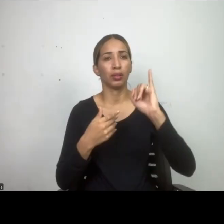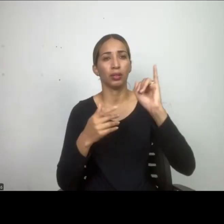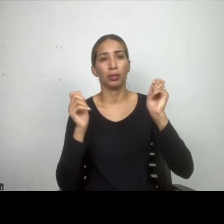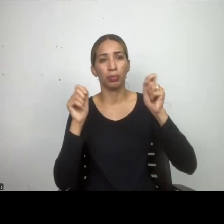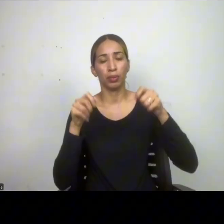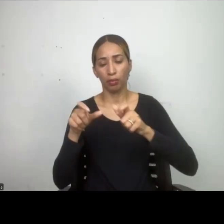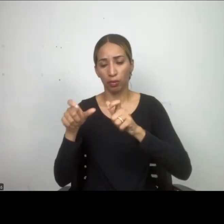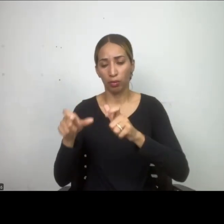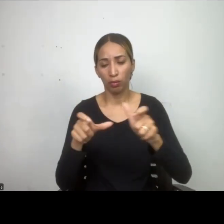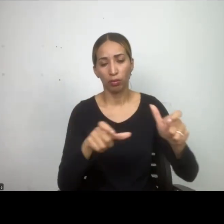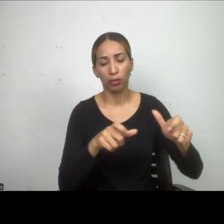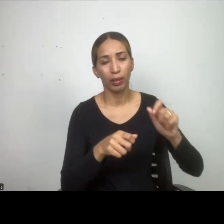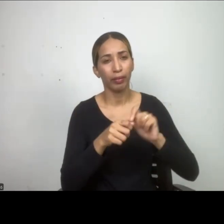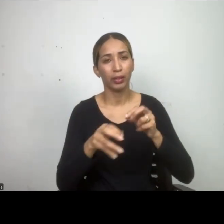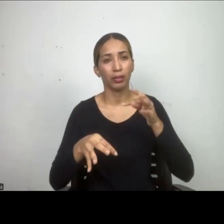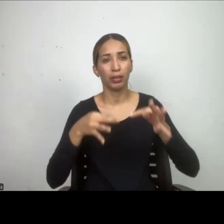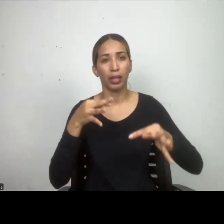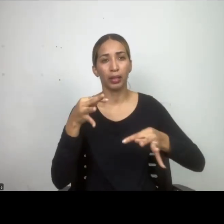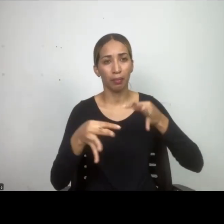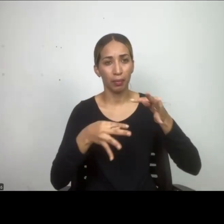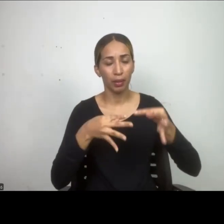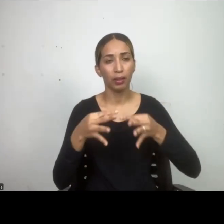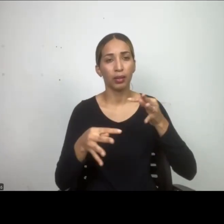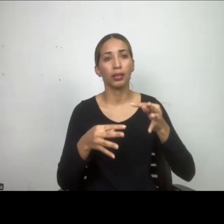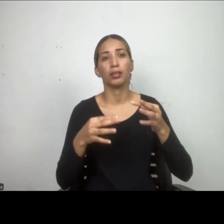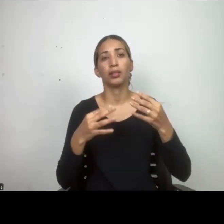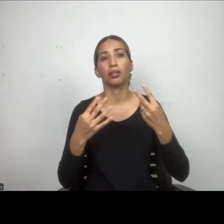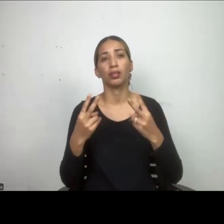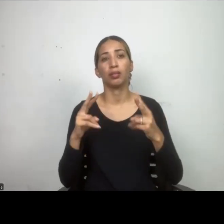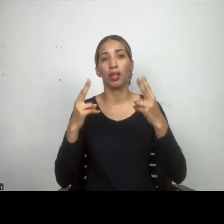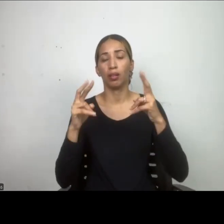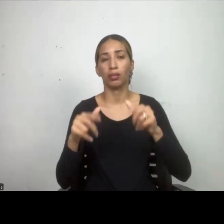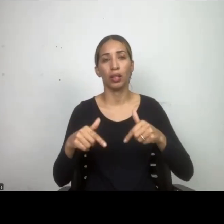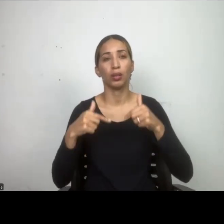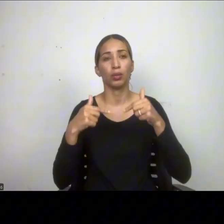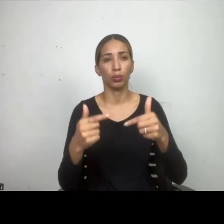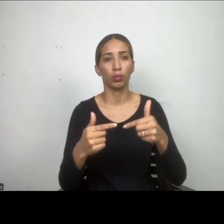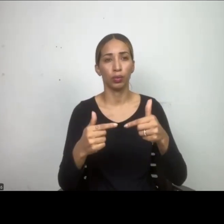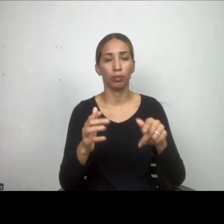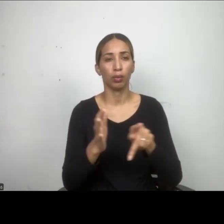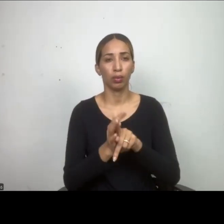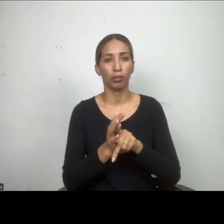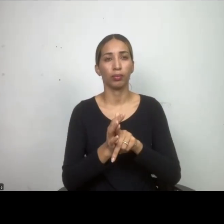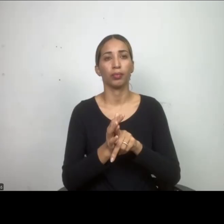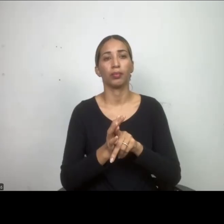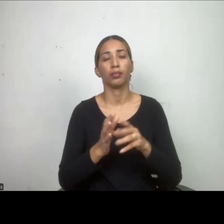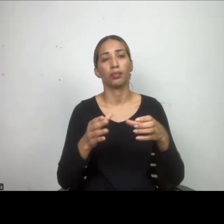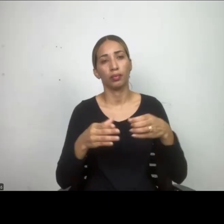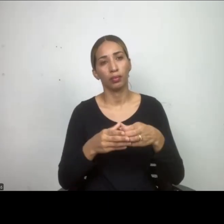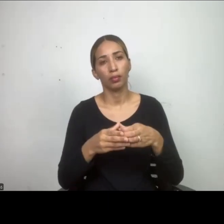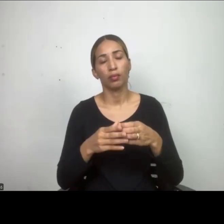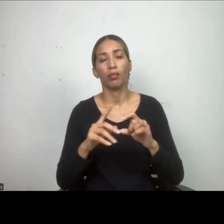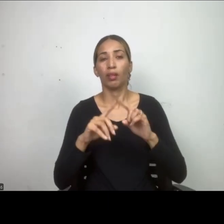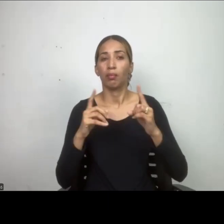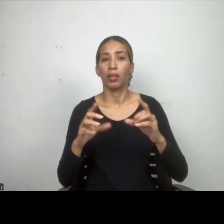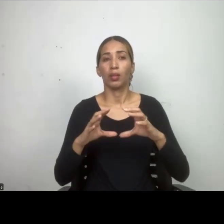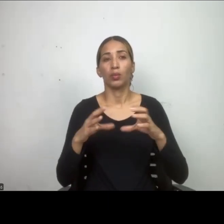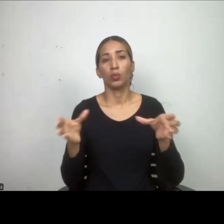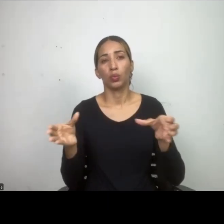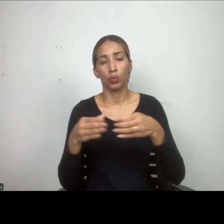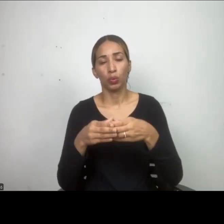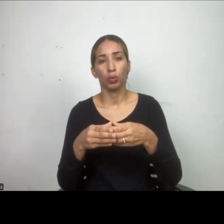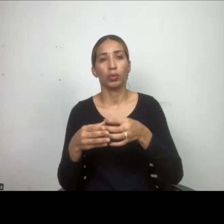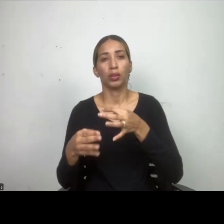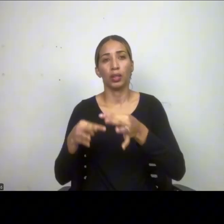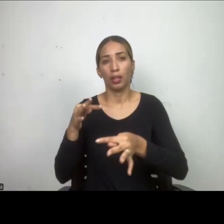fosse pautado por valores preconizados pela luta antimanicomial. Hoje, né, assim, as comunidades terapêuticas, elas têm sido